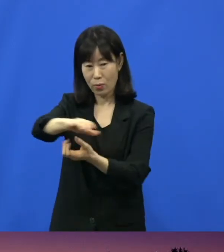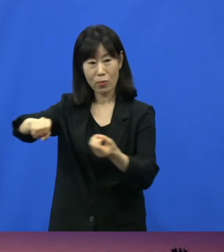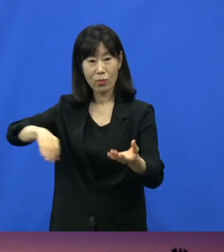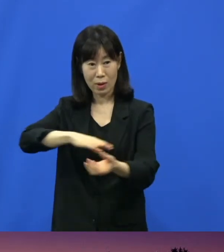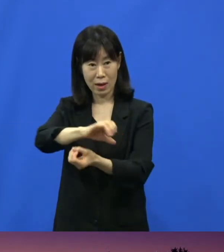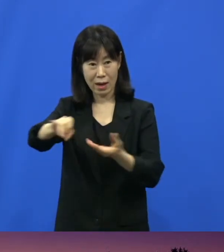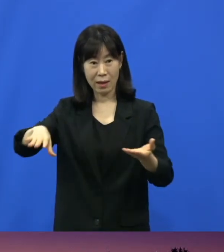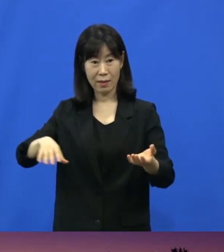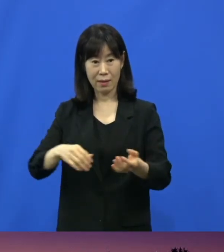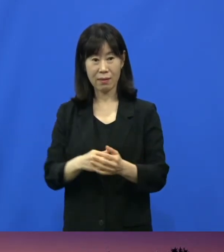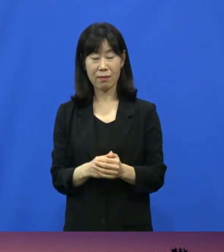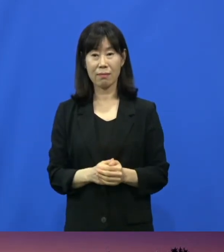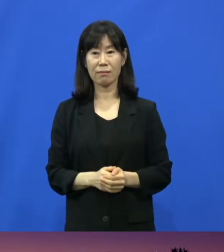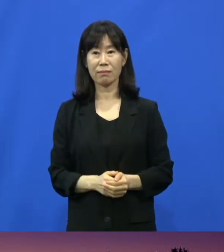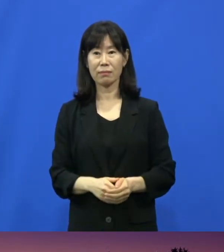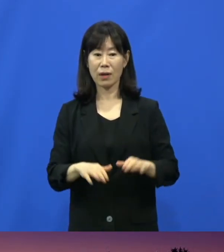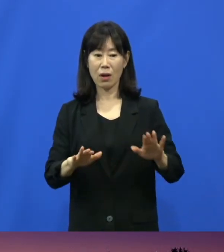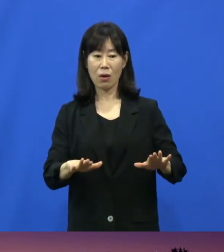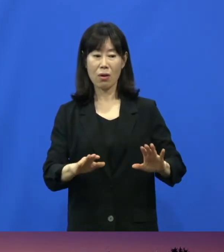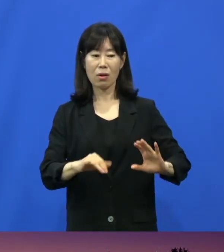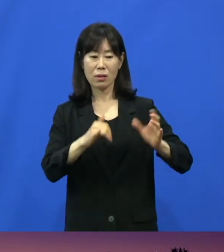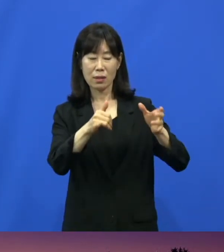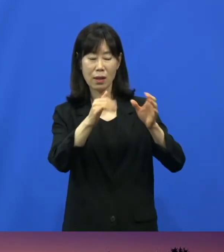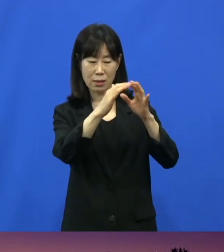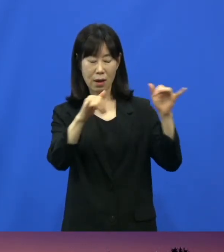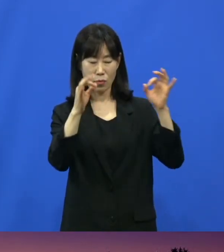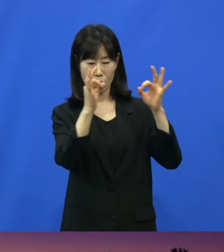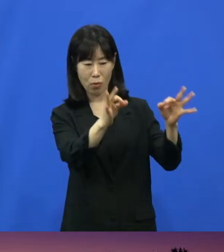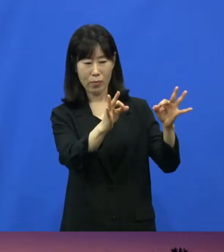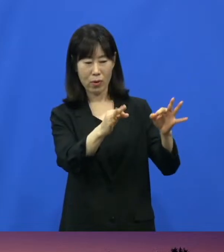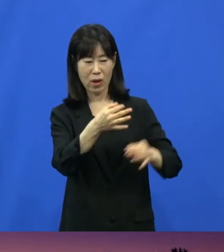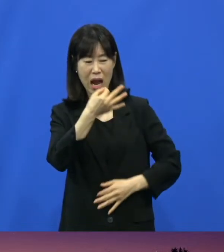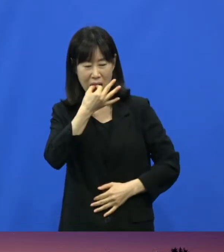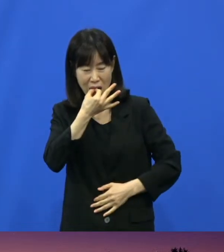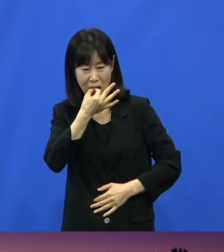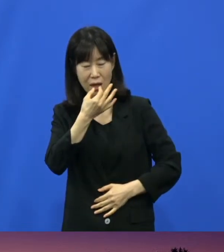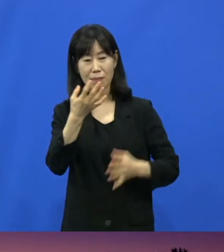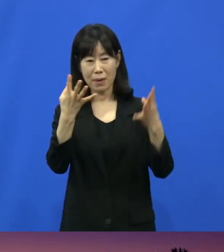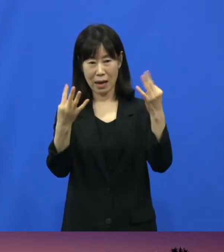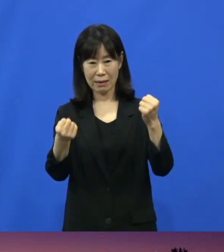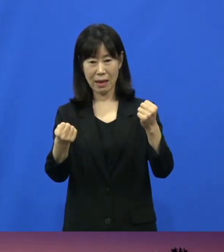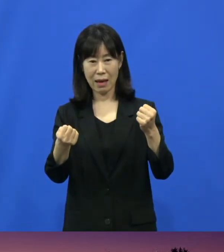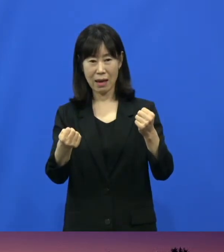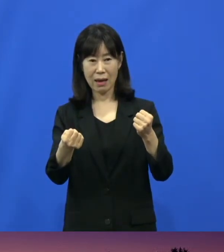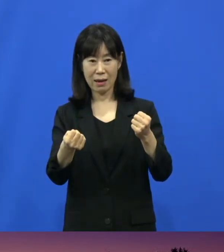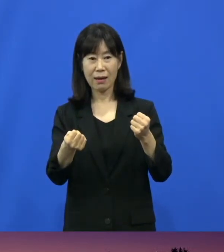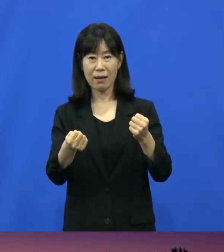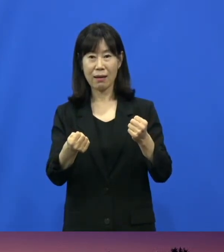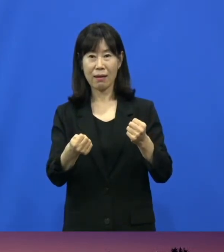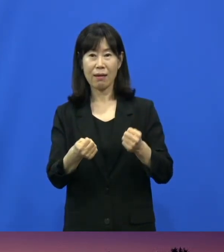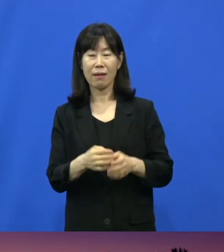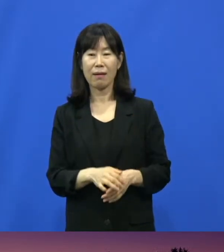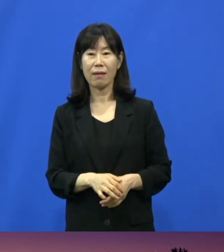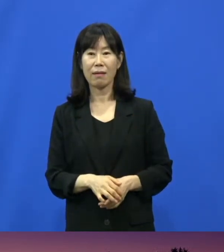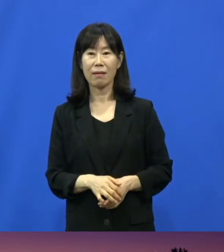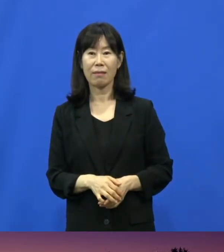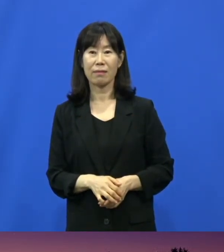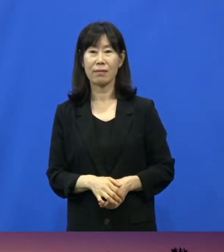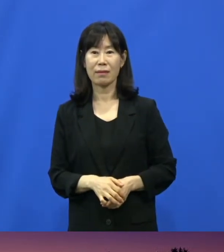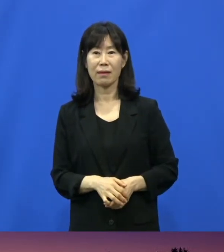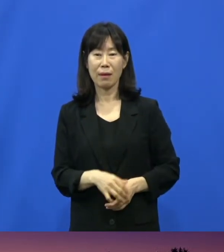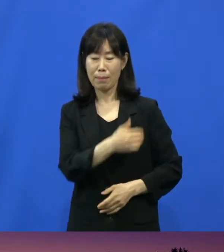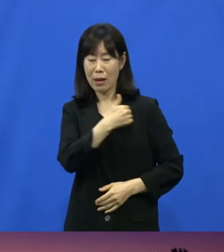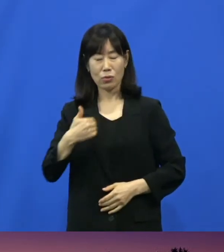여러분, 오늘 사람들을 보십시오. 야망이 많습니다. 끊임없이 추구합니다. 그러나 만족하지 못합니다. 쉬지를